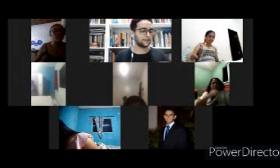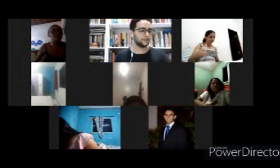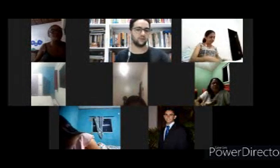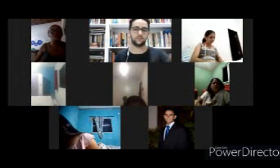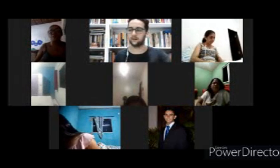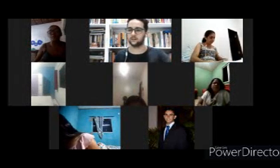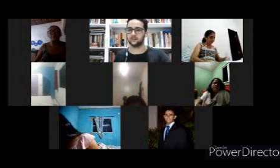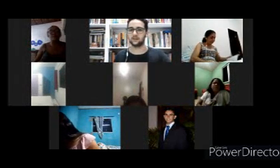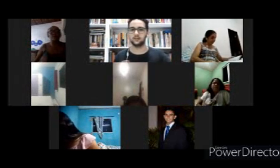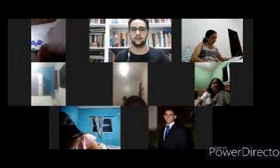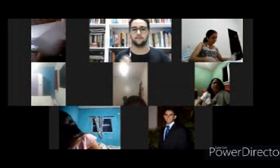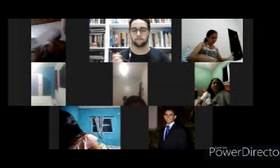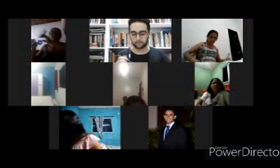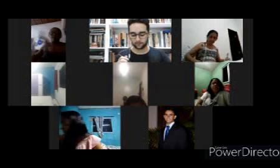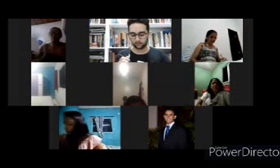Vou esperar vocês trazerem.